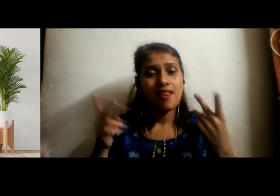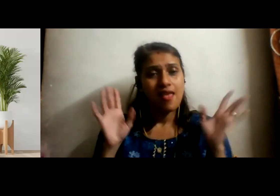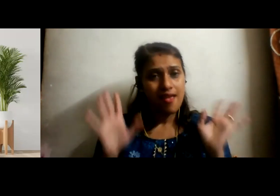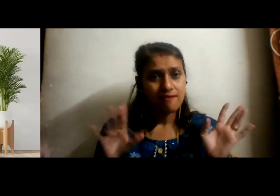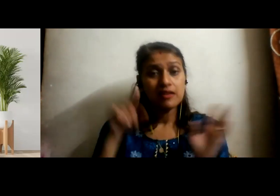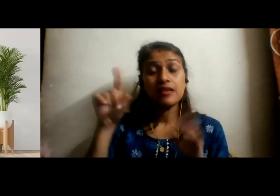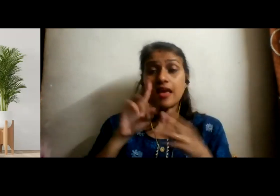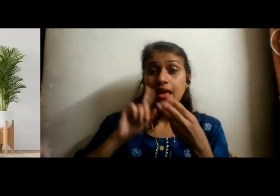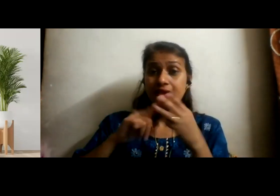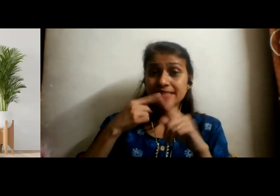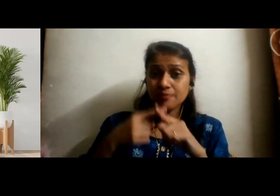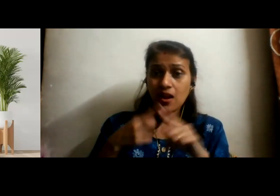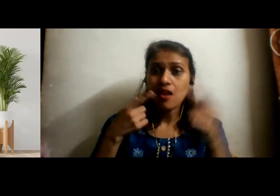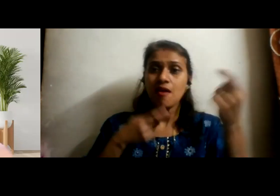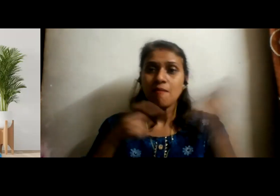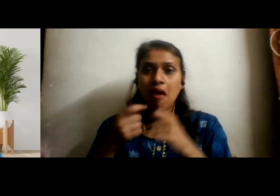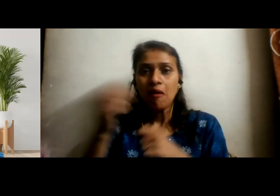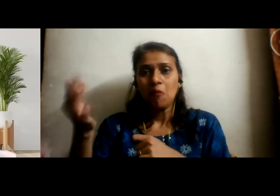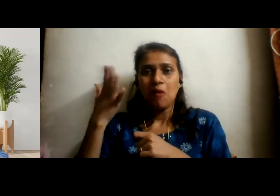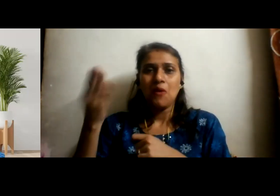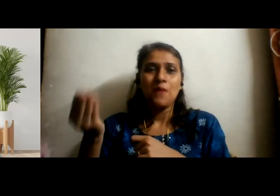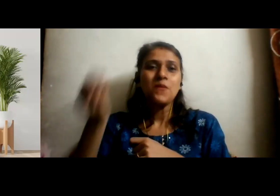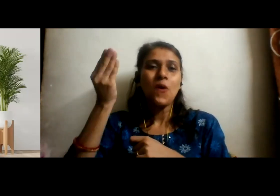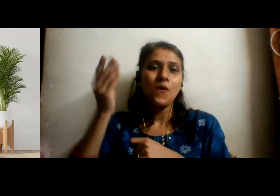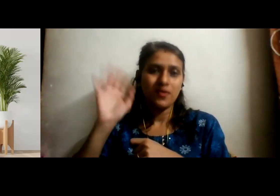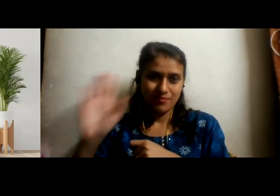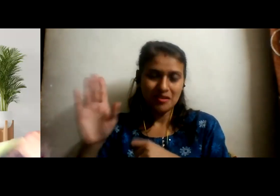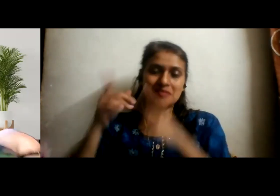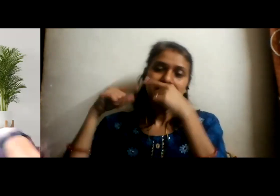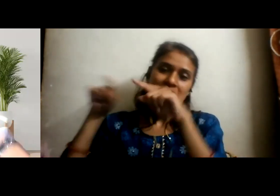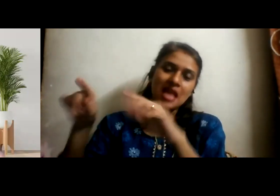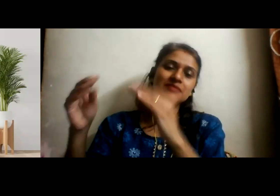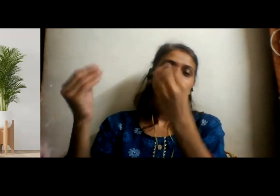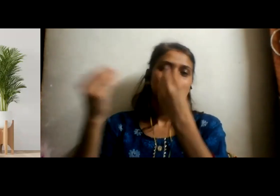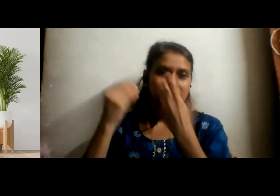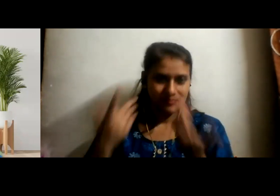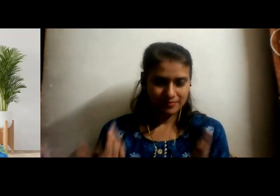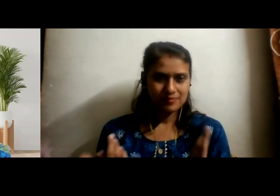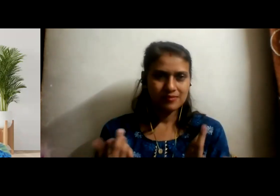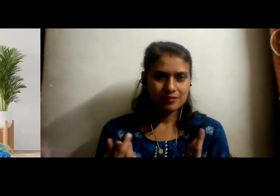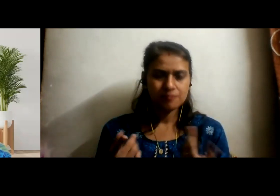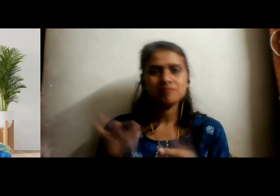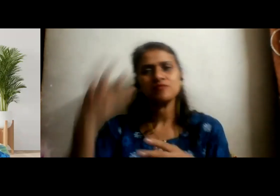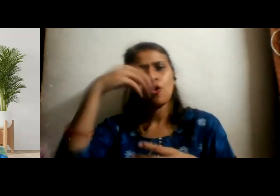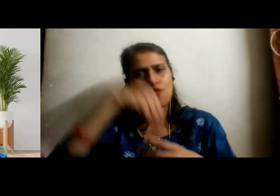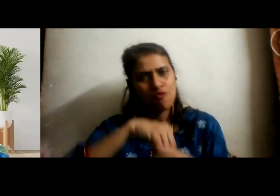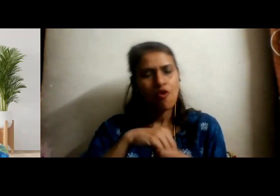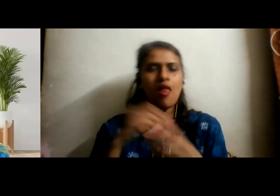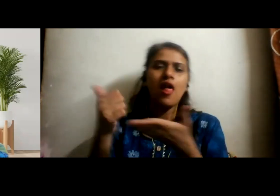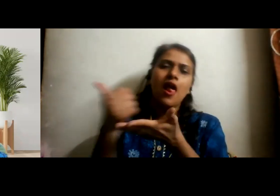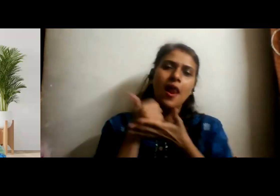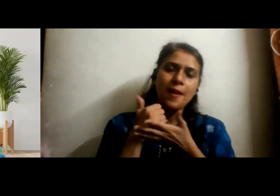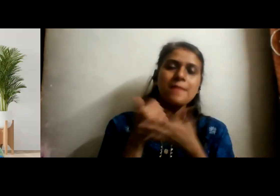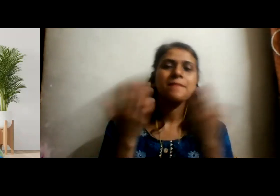लोग experts हैं जो हम नहीं हैं, उनको वो वही सिखाते हैं, so they can also be you know helping many